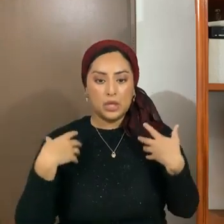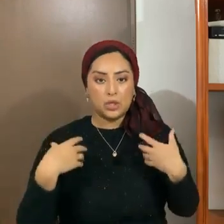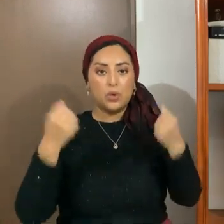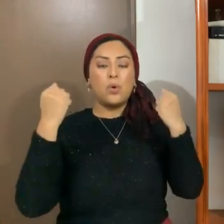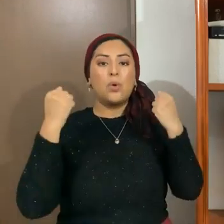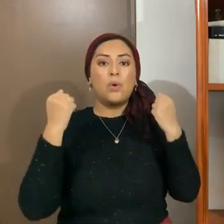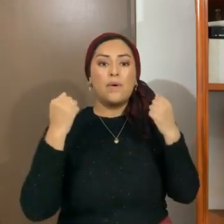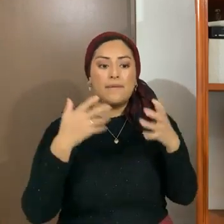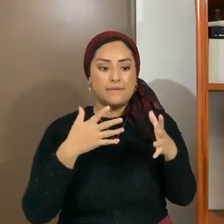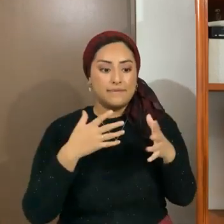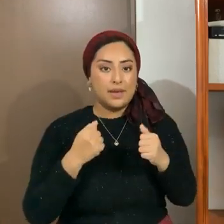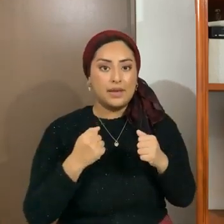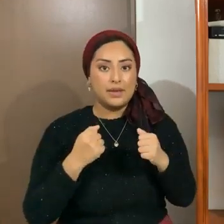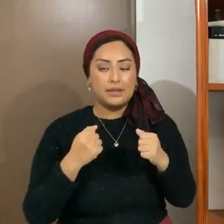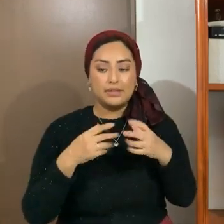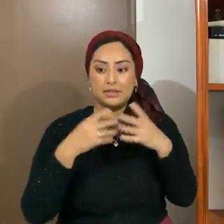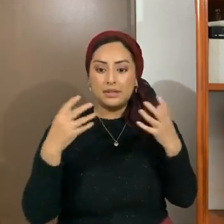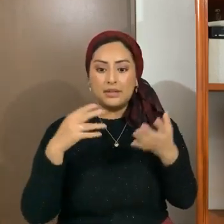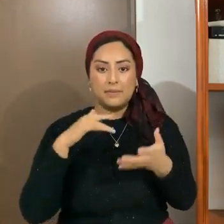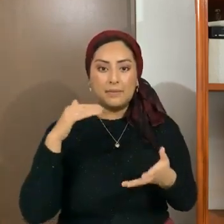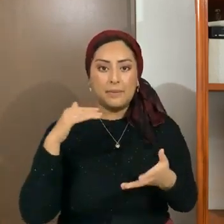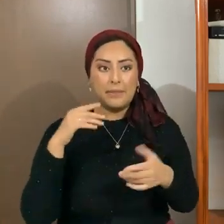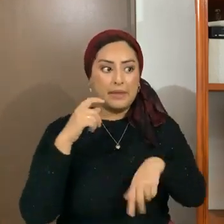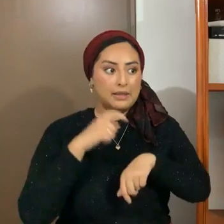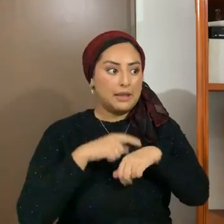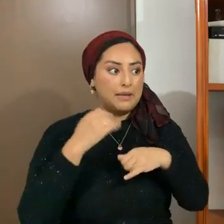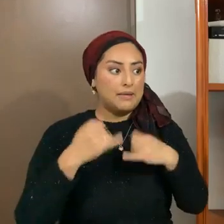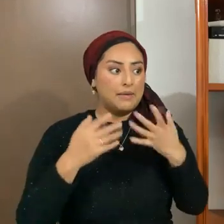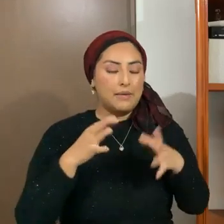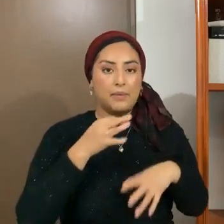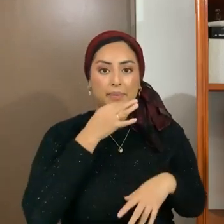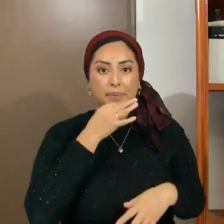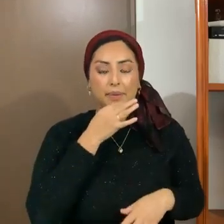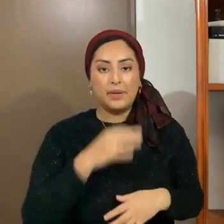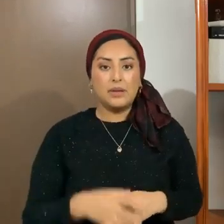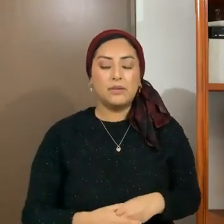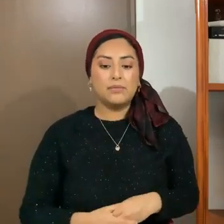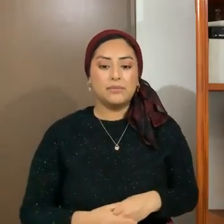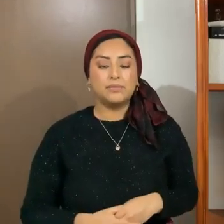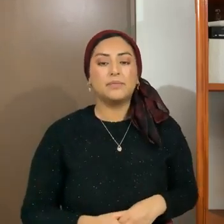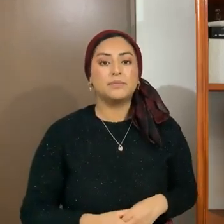y rápidamente porque hay mucho que estudiar y ya se nos está acabando el tiempo.